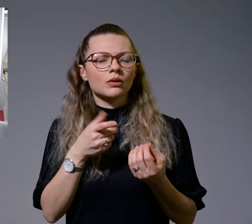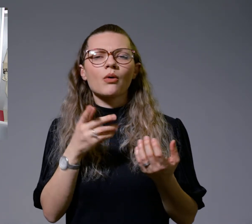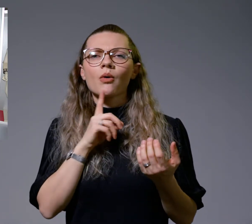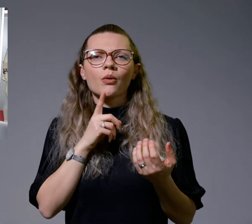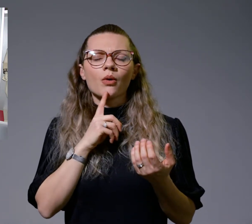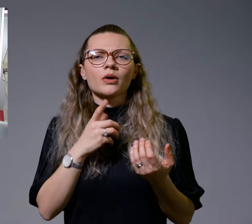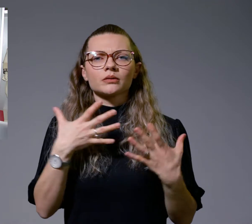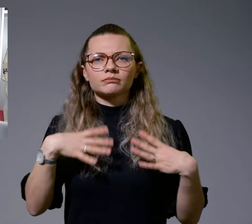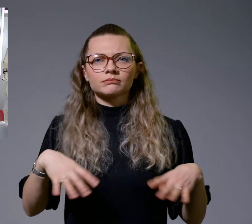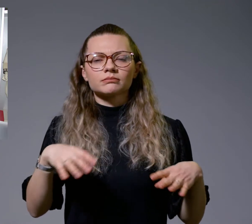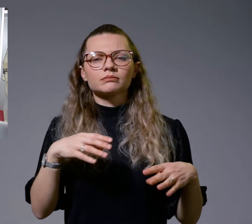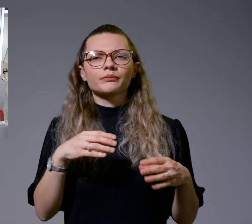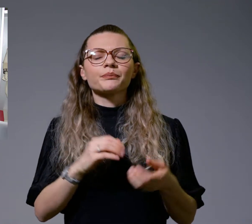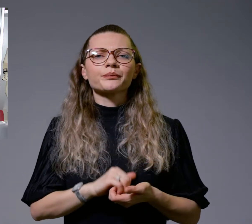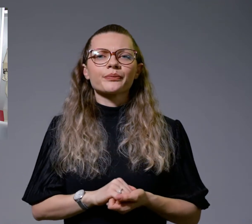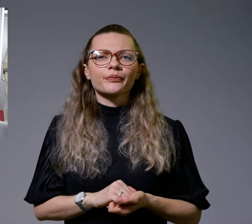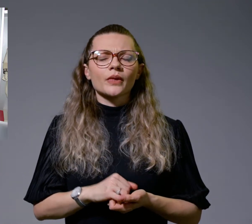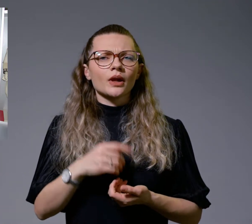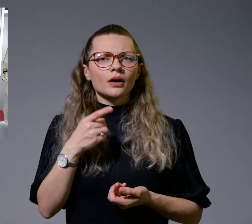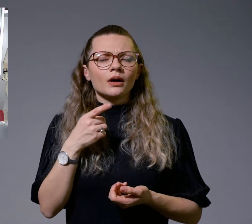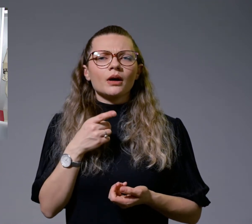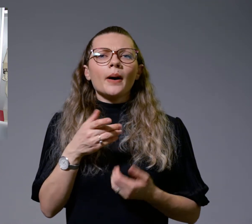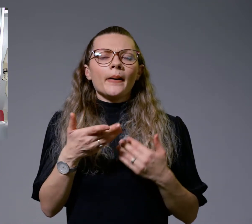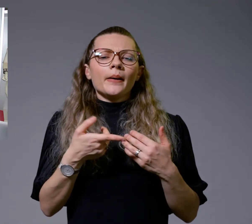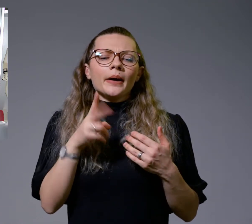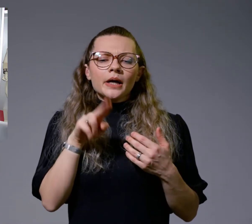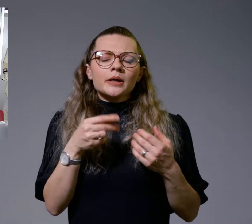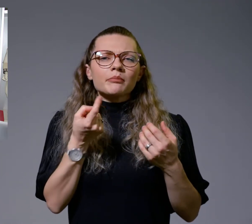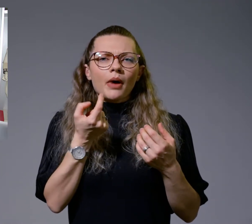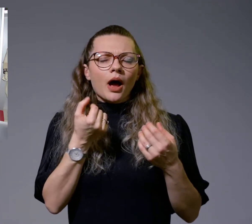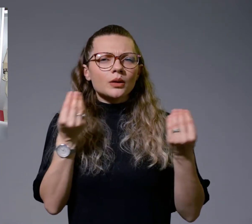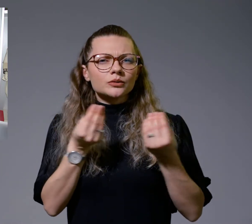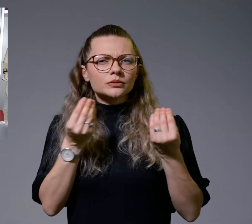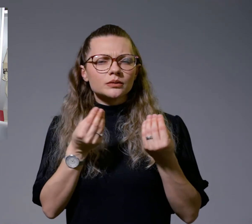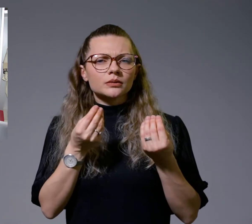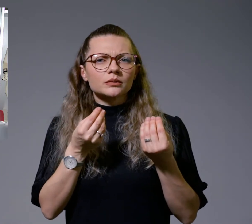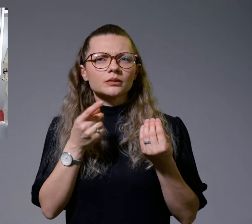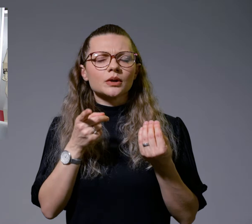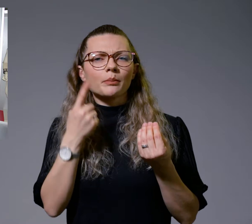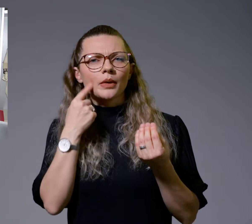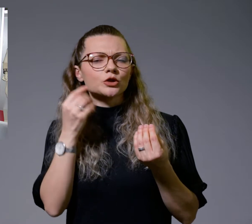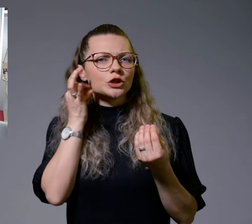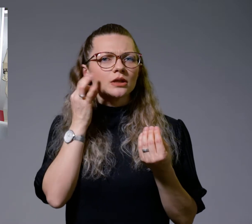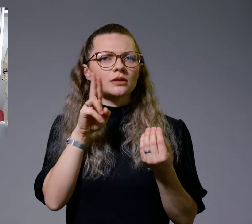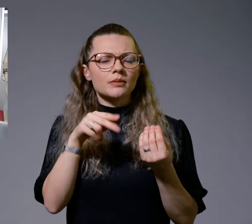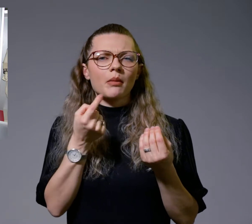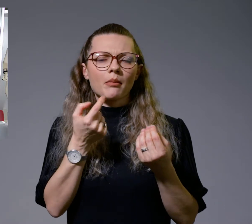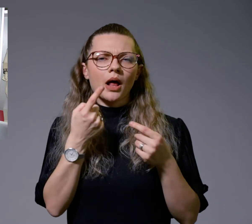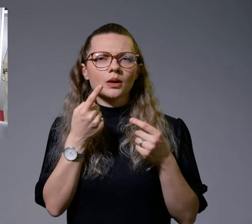и женска. Известни сличности меѓу овие две основни групи